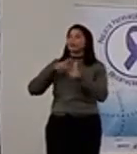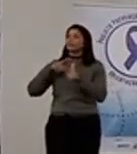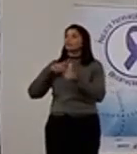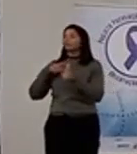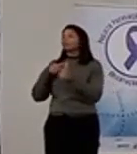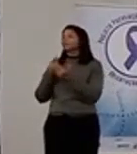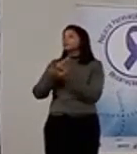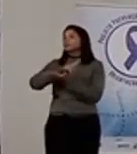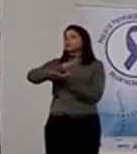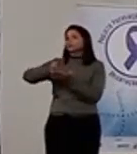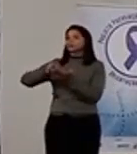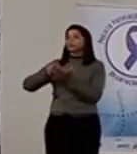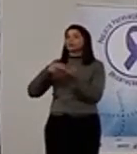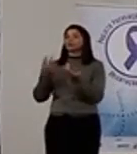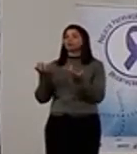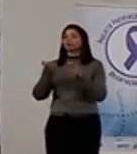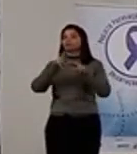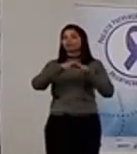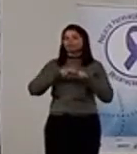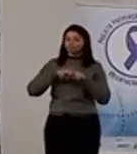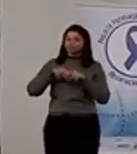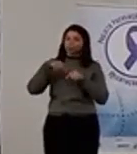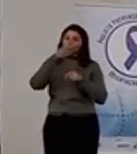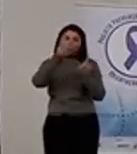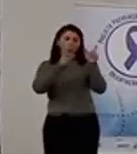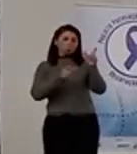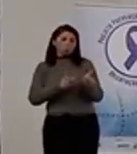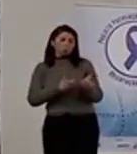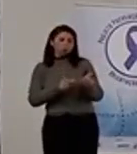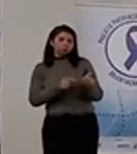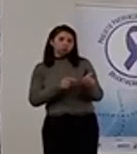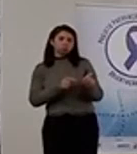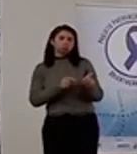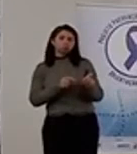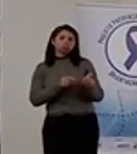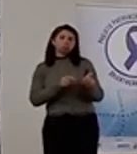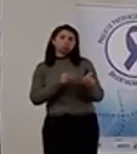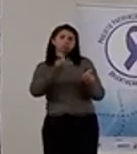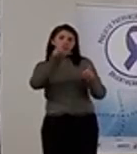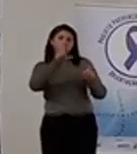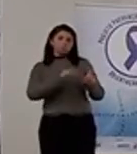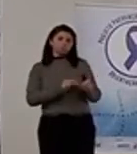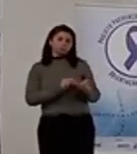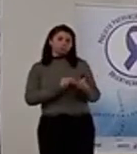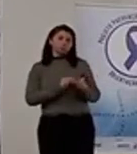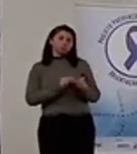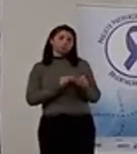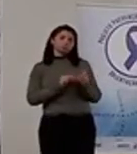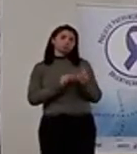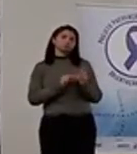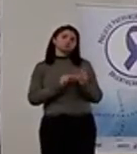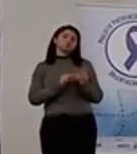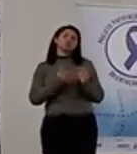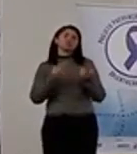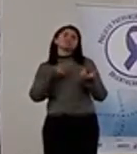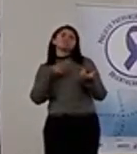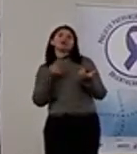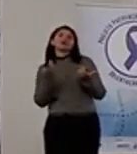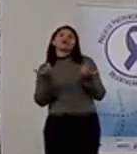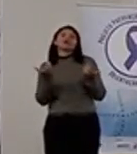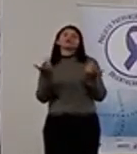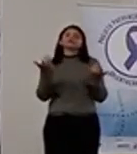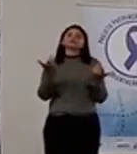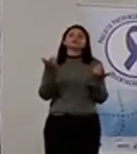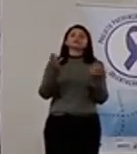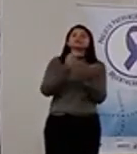situações em que, por exemplo, um gêmeo regride a ponto que é absorvido pelo outro, e em situações em que um gêmeo,